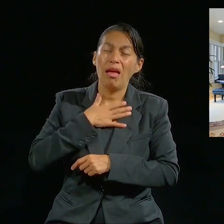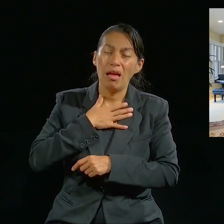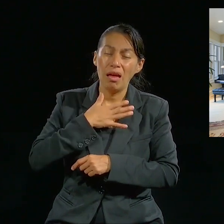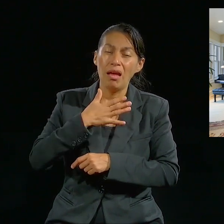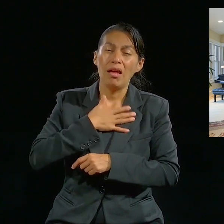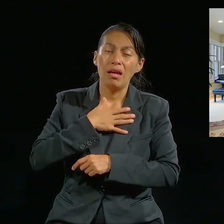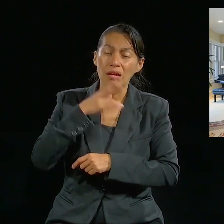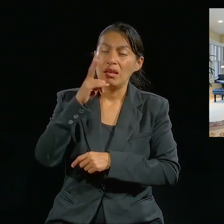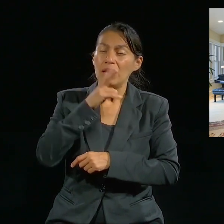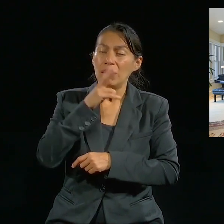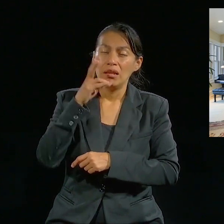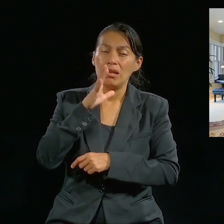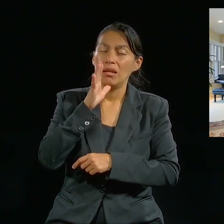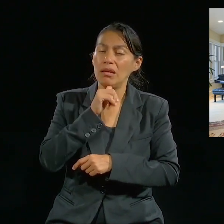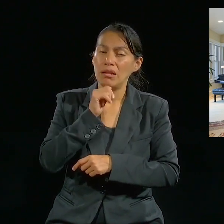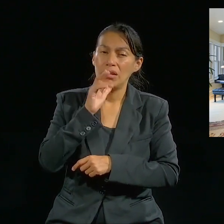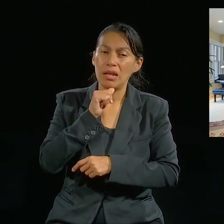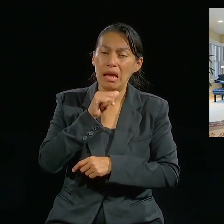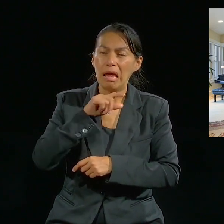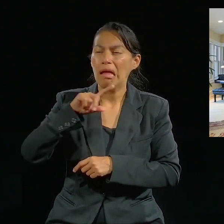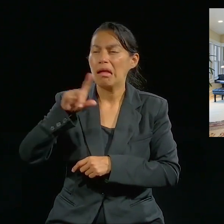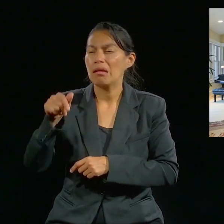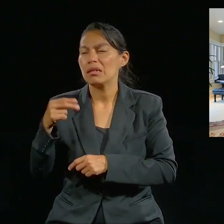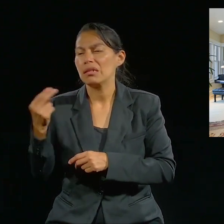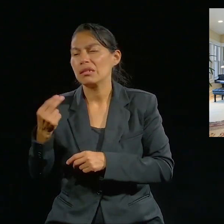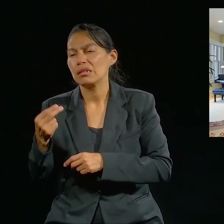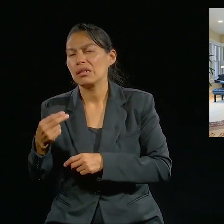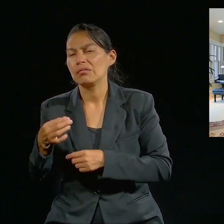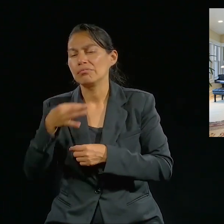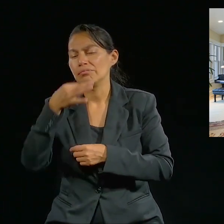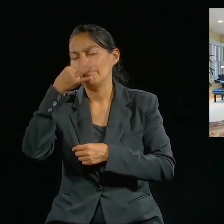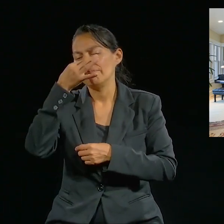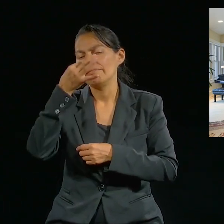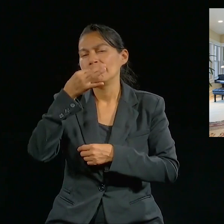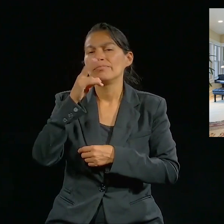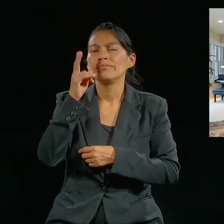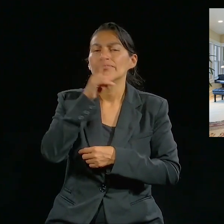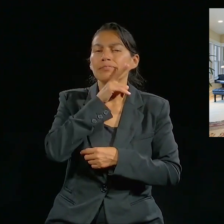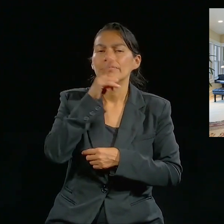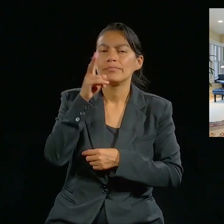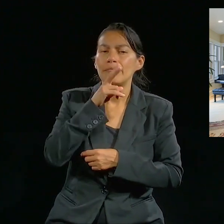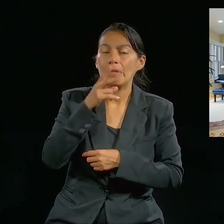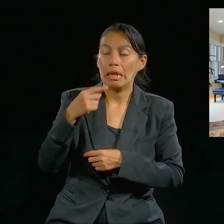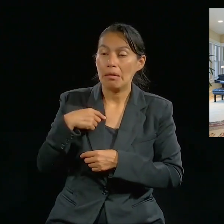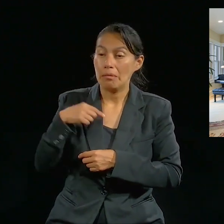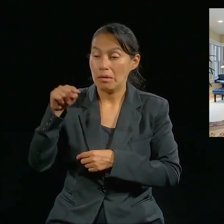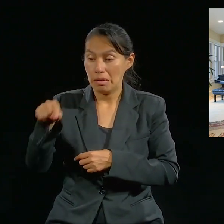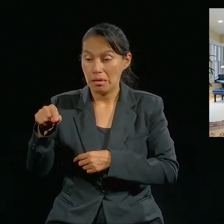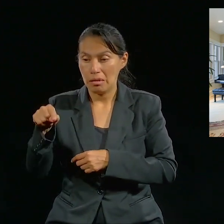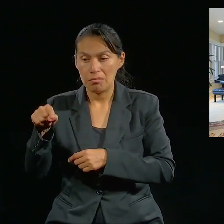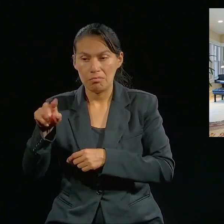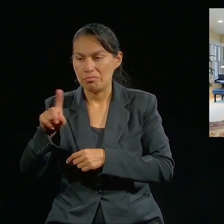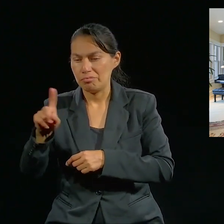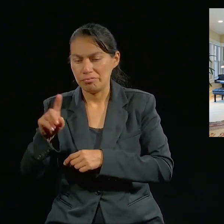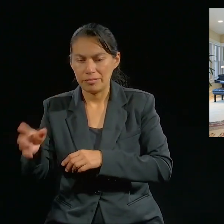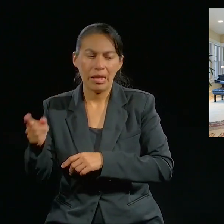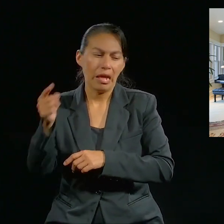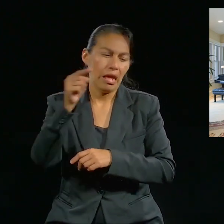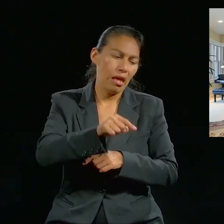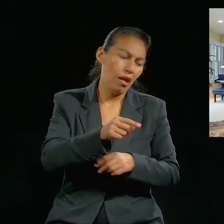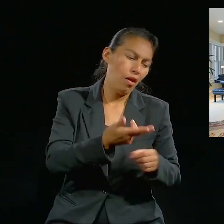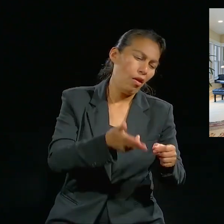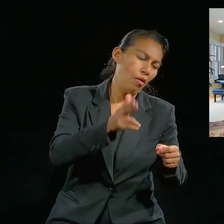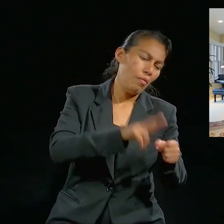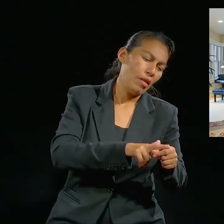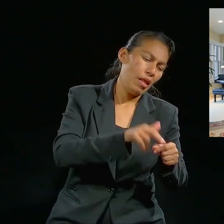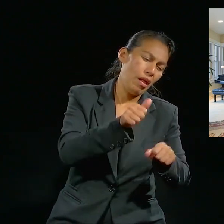a utilizar oxígeno fue necesario mi traslado a un hospital COVID y